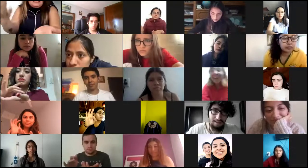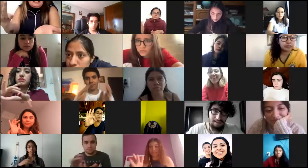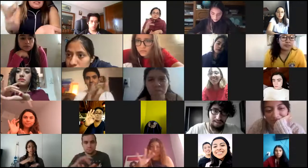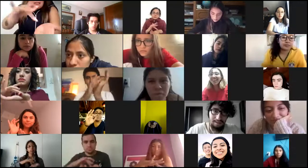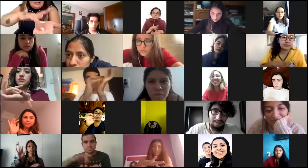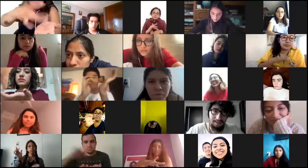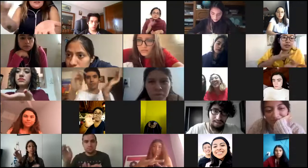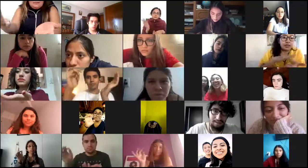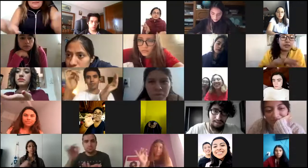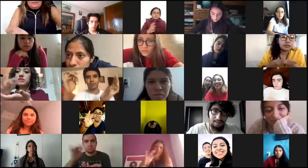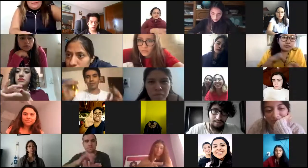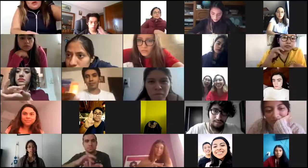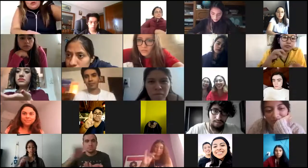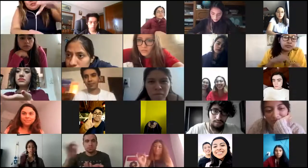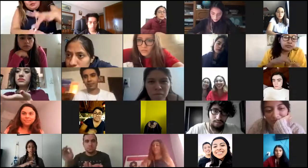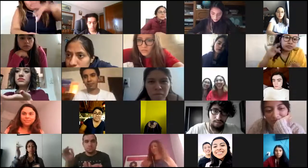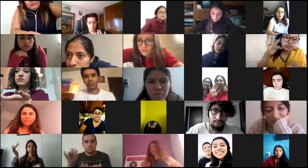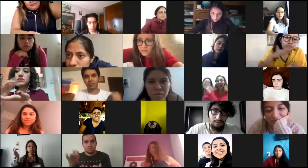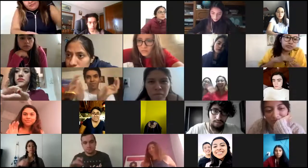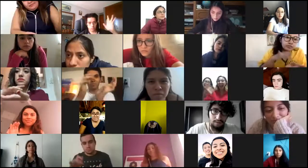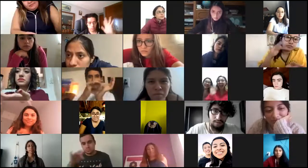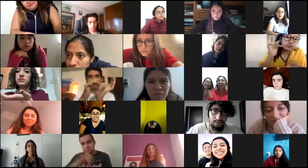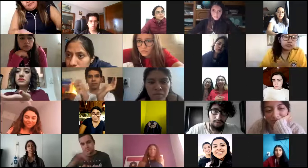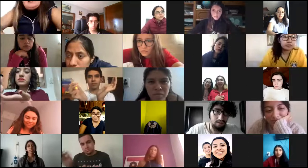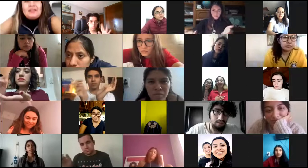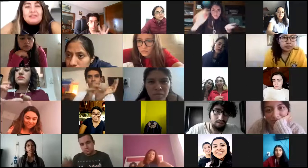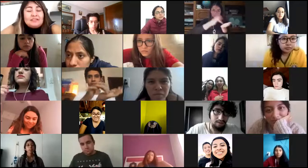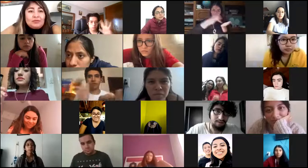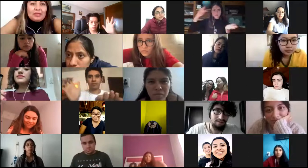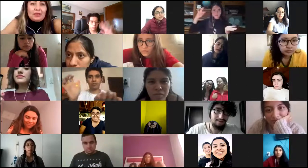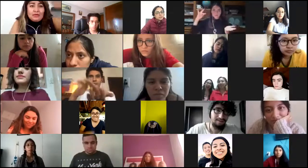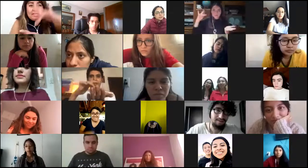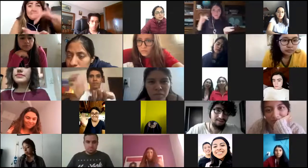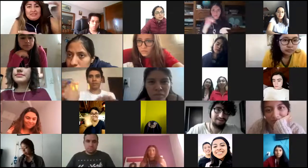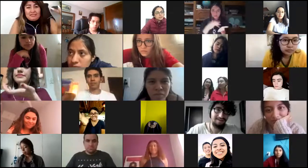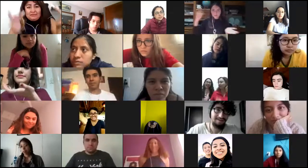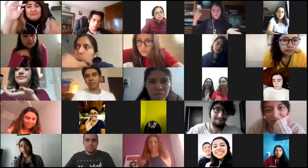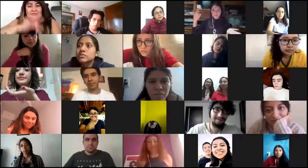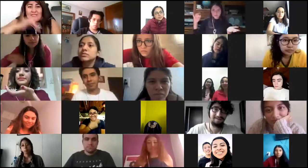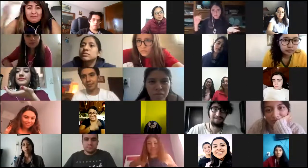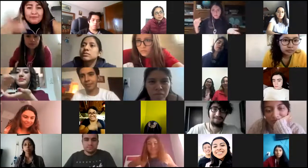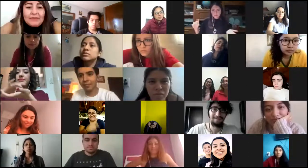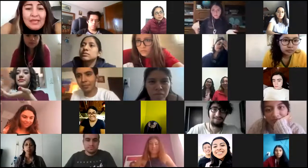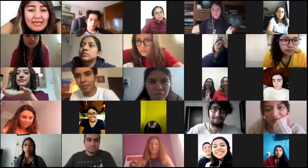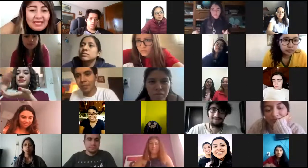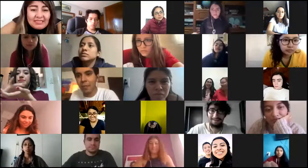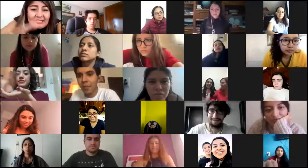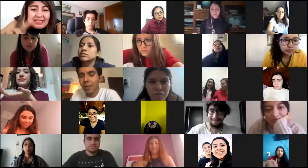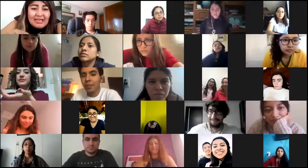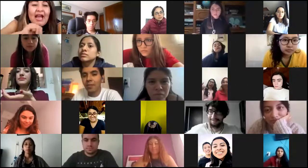prendieras. Ajá. O como si rebotara. Ay, es que está muy pequeño. Gracias. ¿Sí?